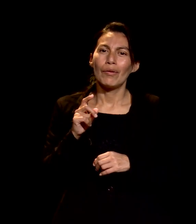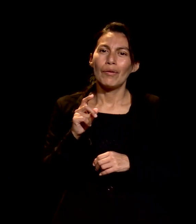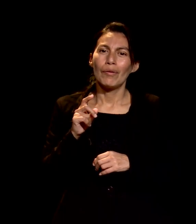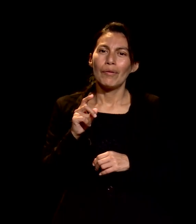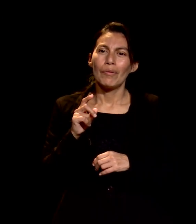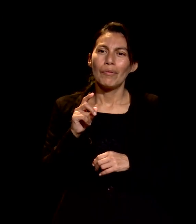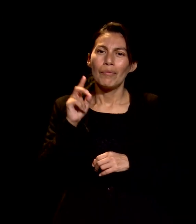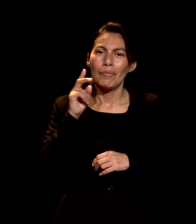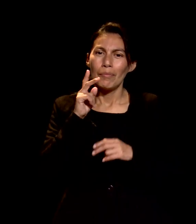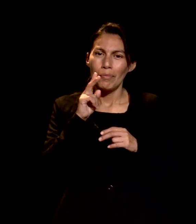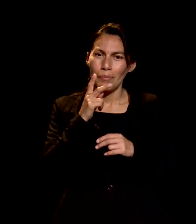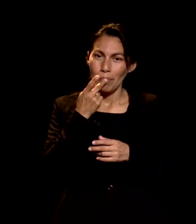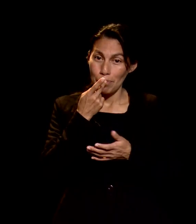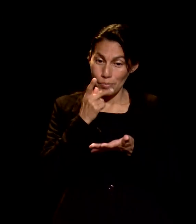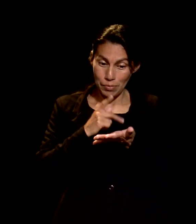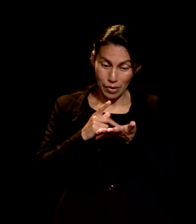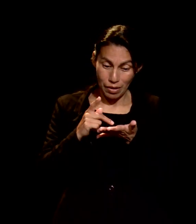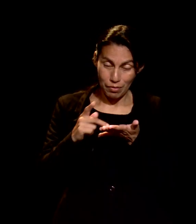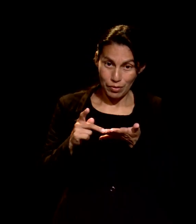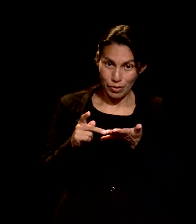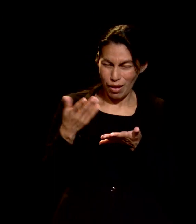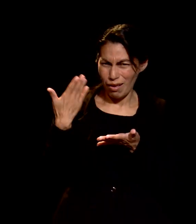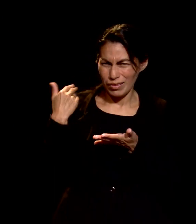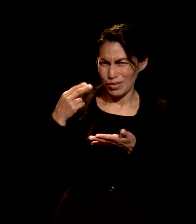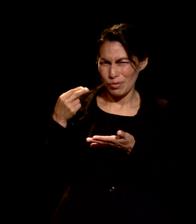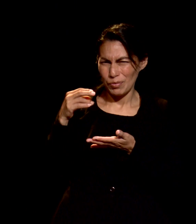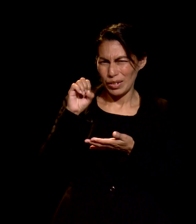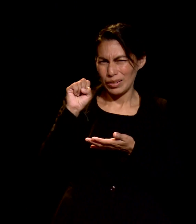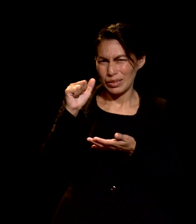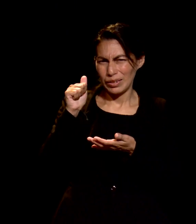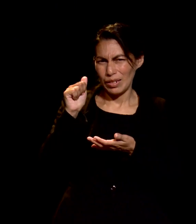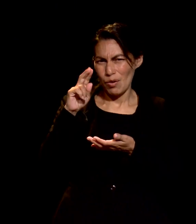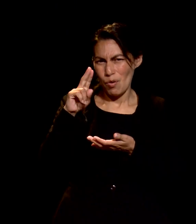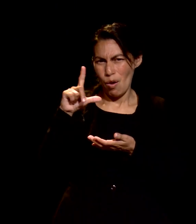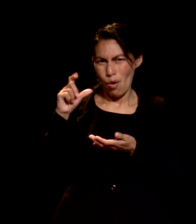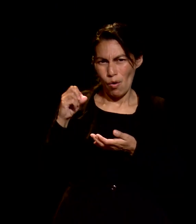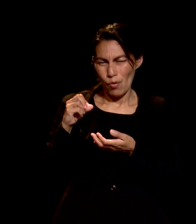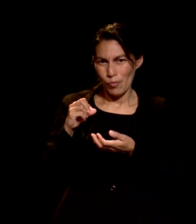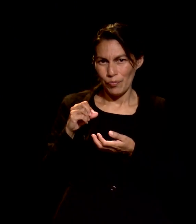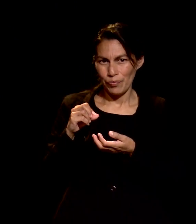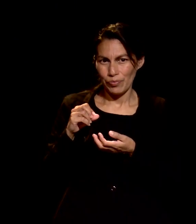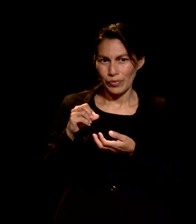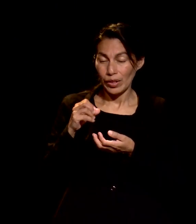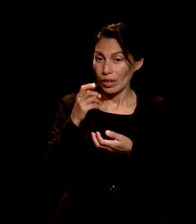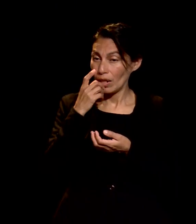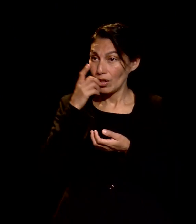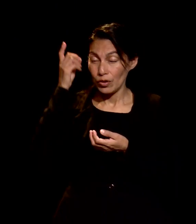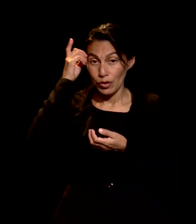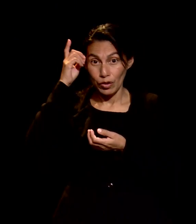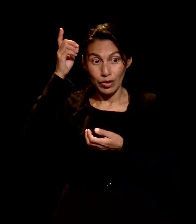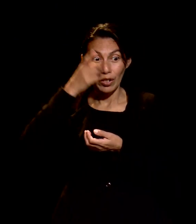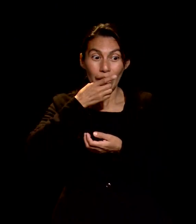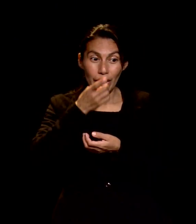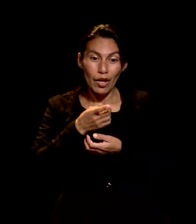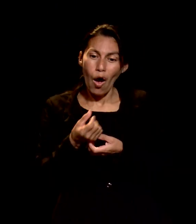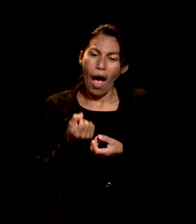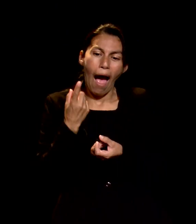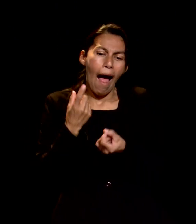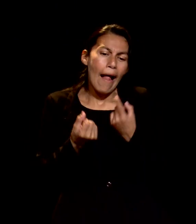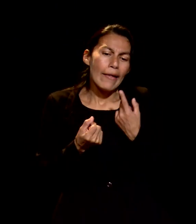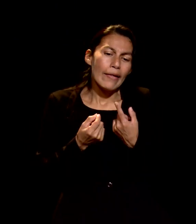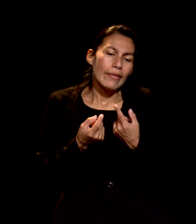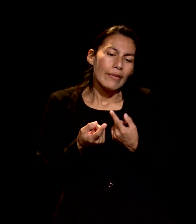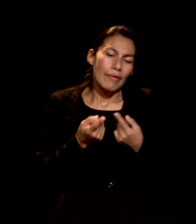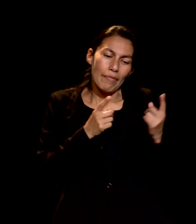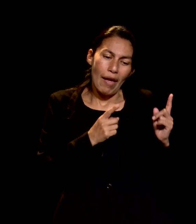Saulo de Tarso se le reveló que tenía que ir que iba a venir alguien y que le